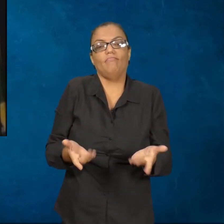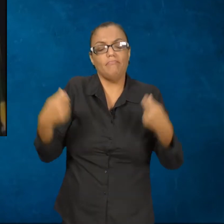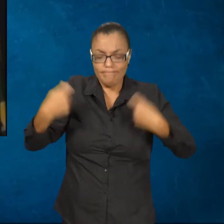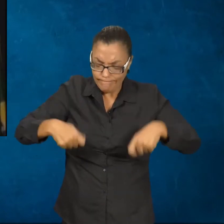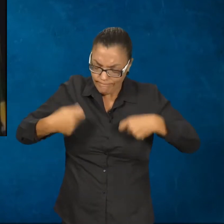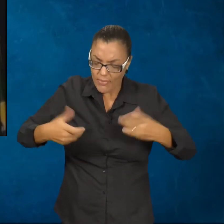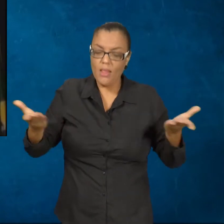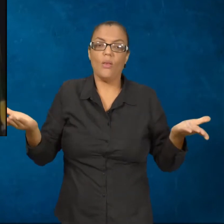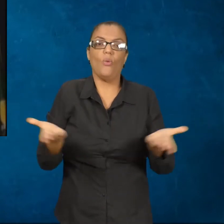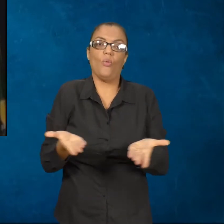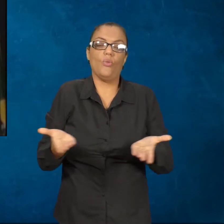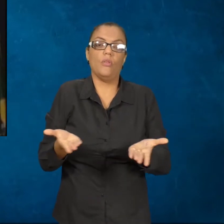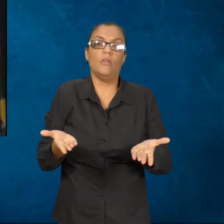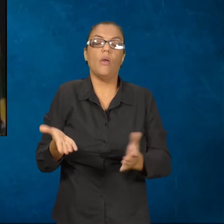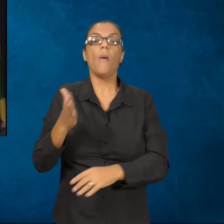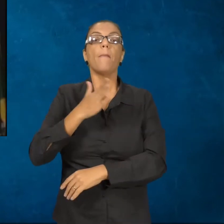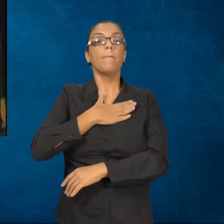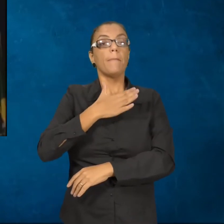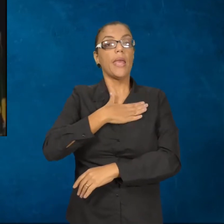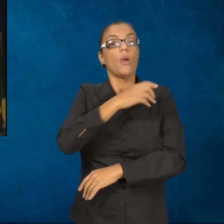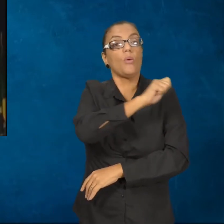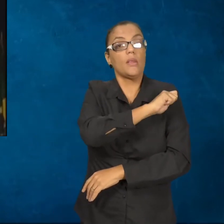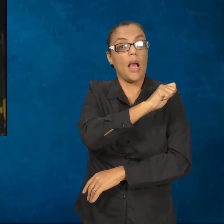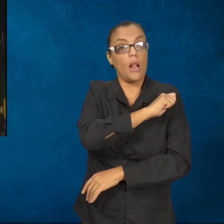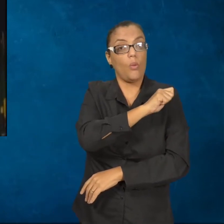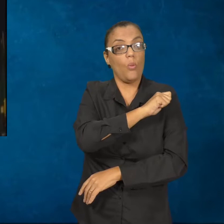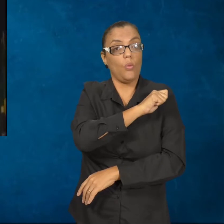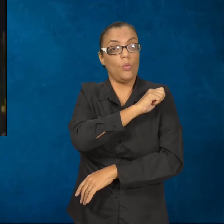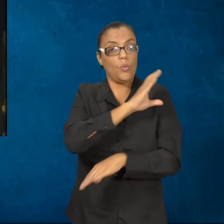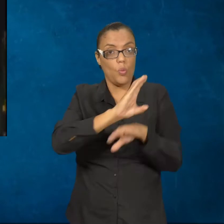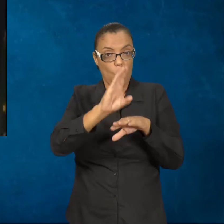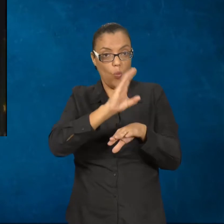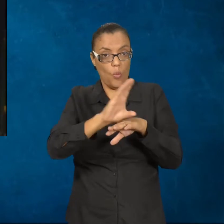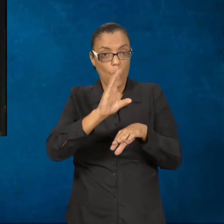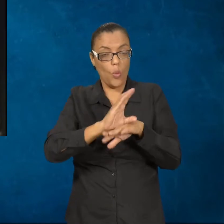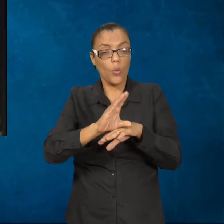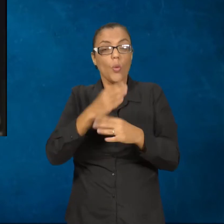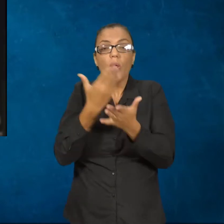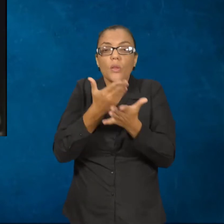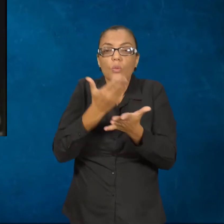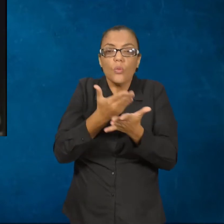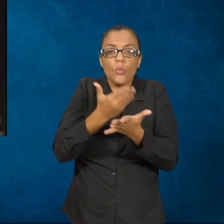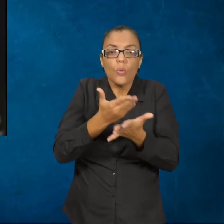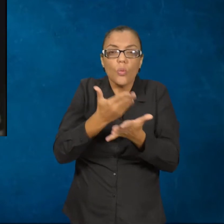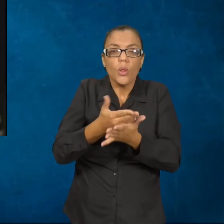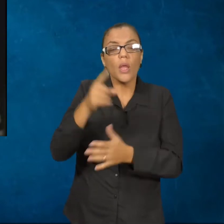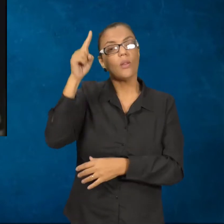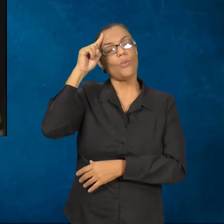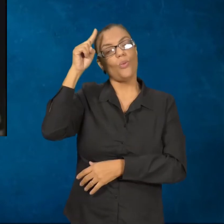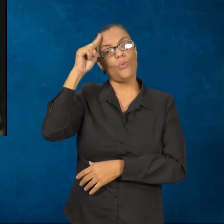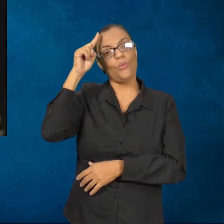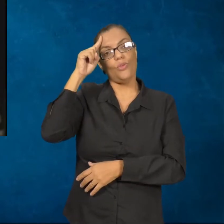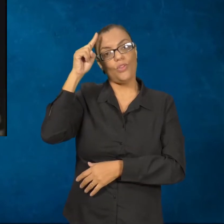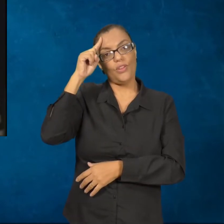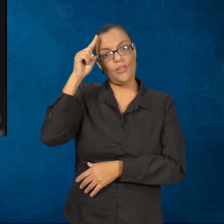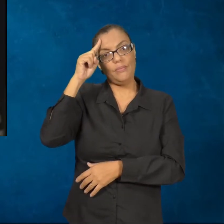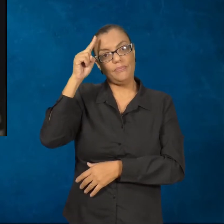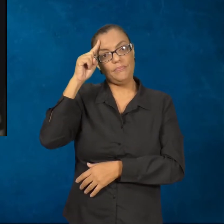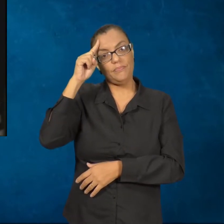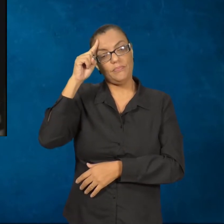hoje. Os meus alunos no cursinho estudam todo dia. Os coitados não estudam